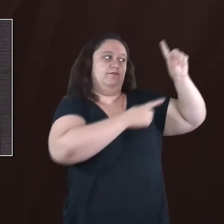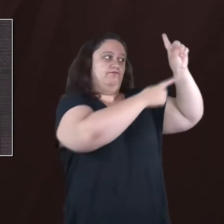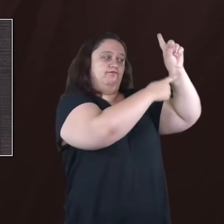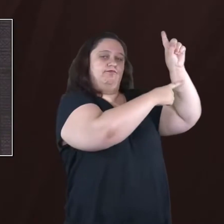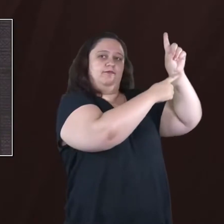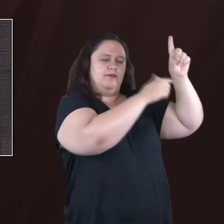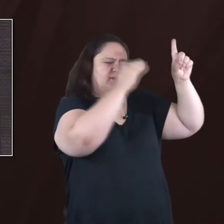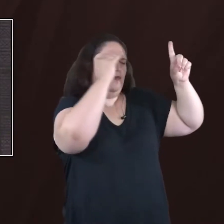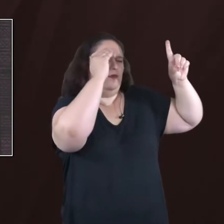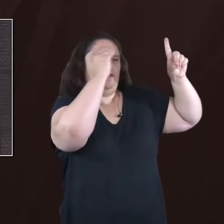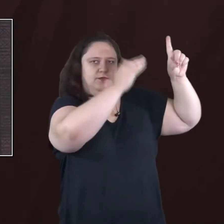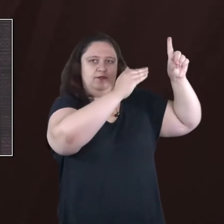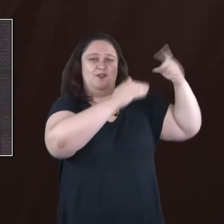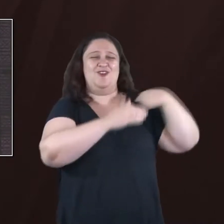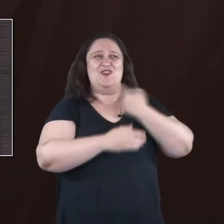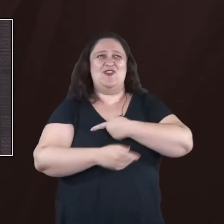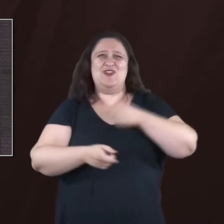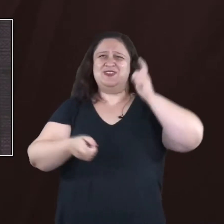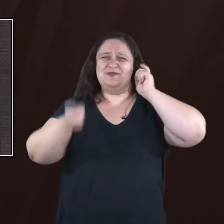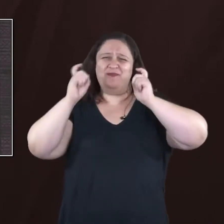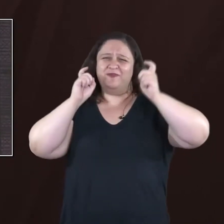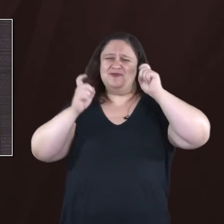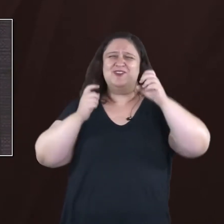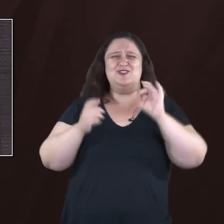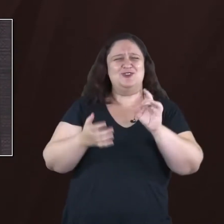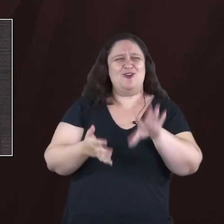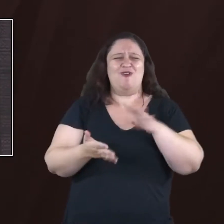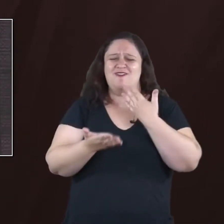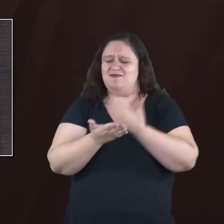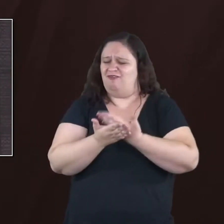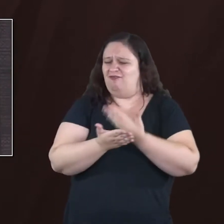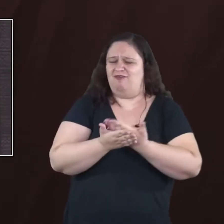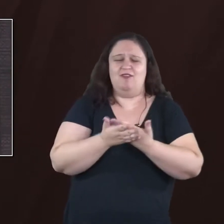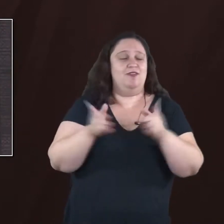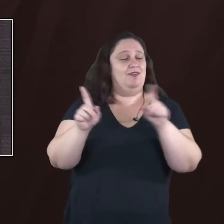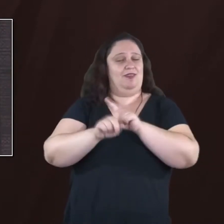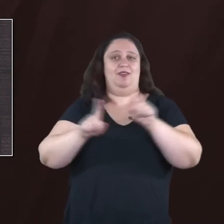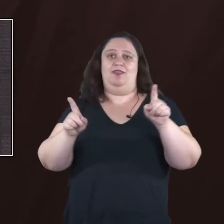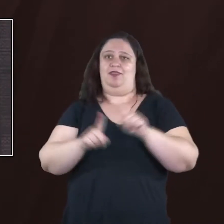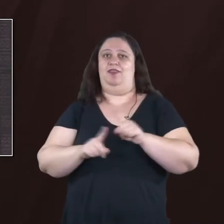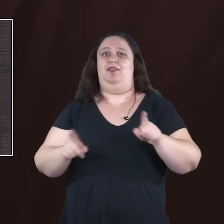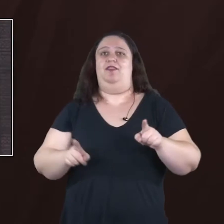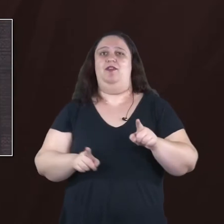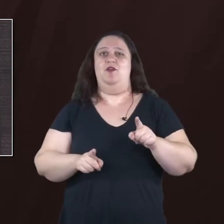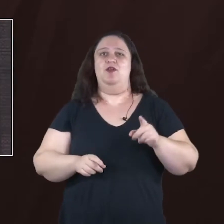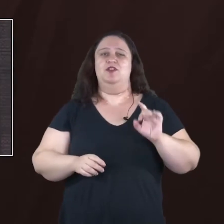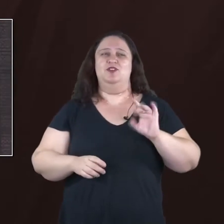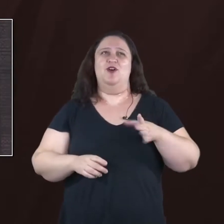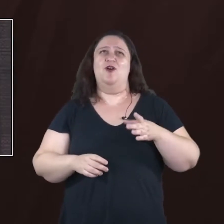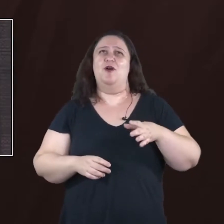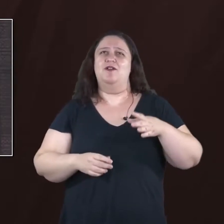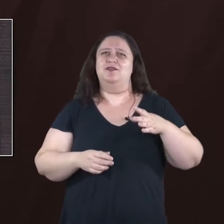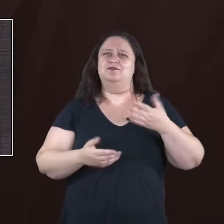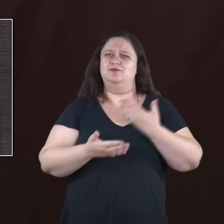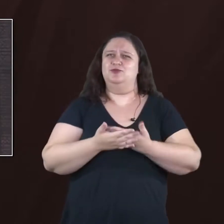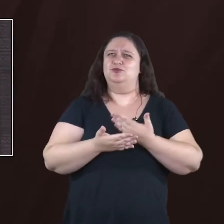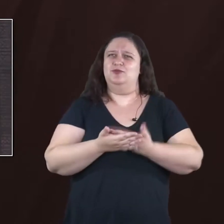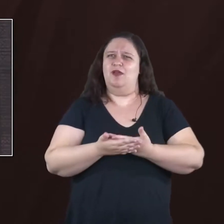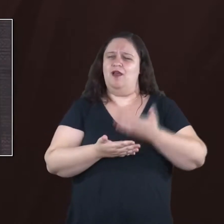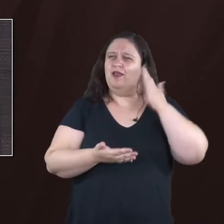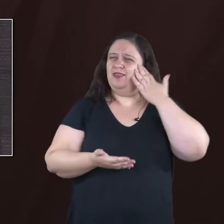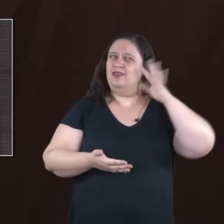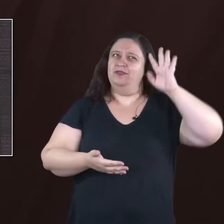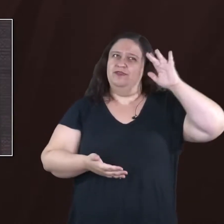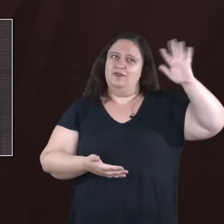estamos preocupados em meramente fazer um estudo da Bíblia e não estamos preocupados em desenvolver uma teologia. Nós